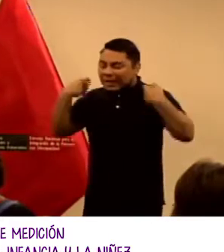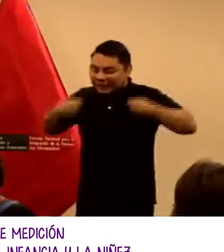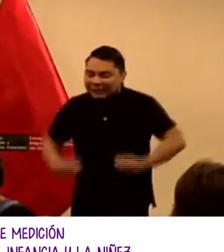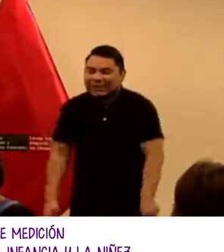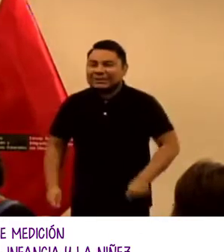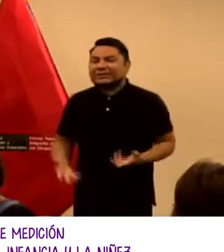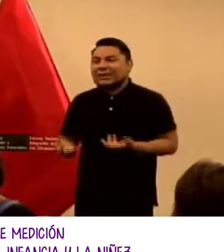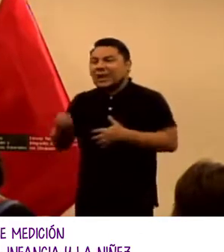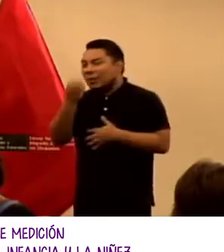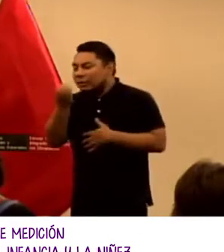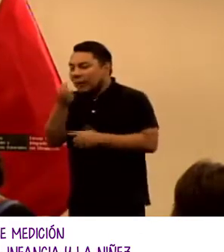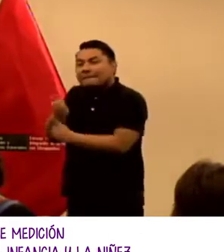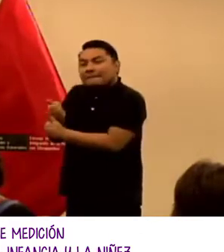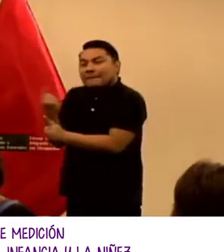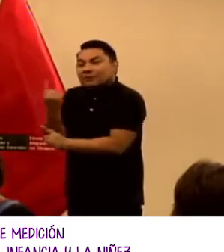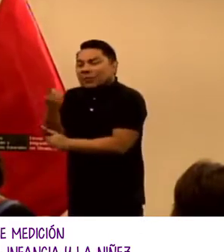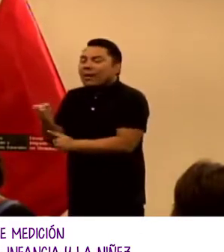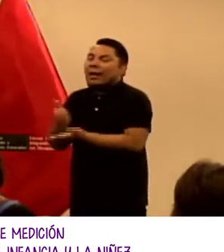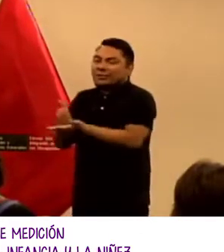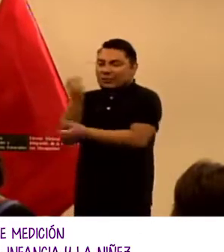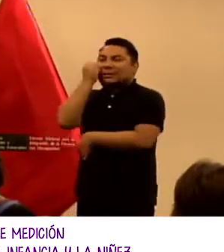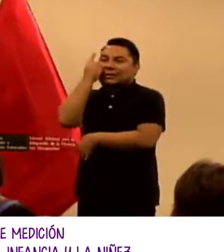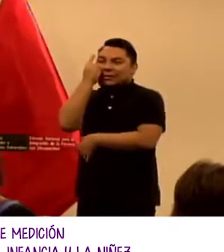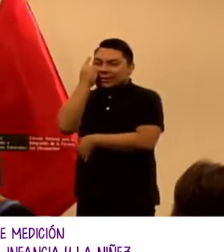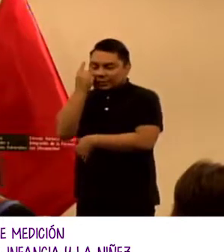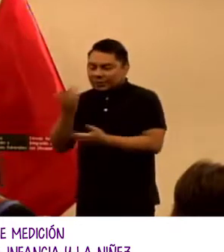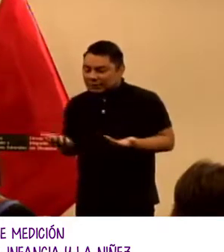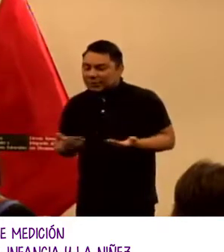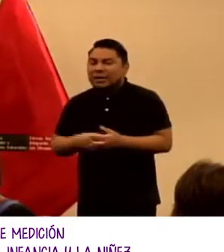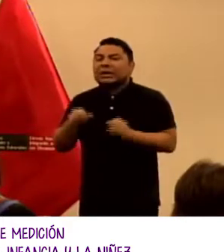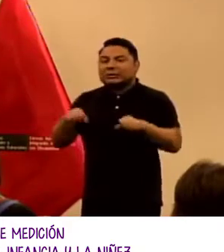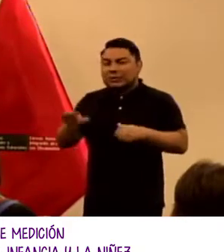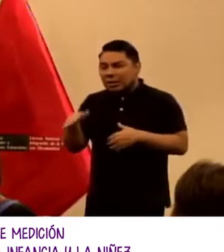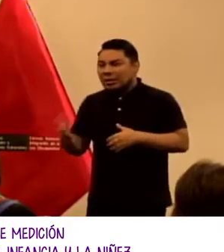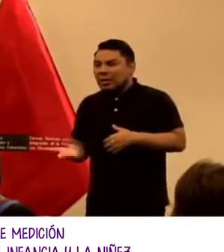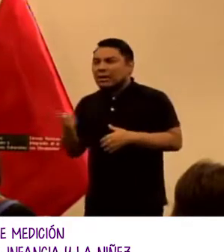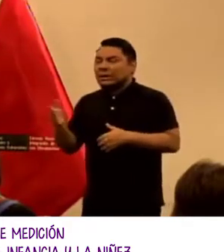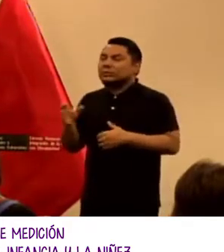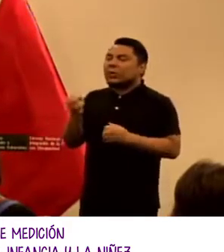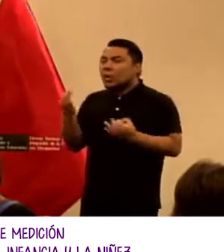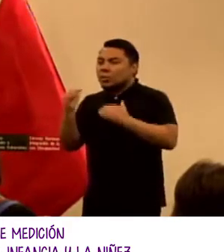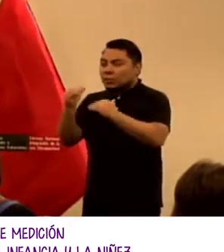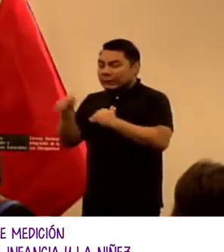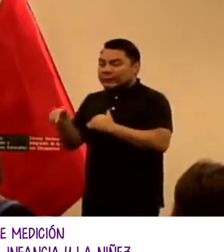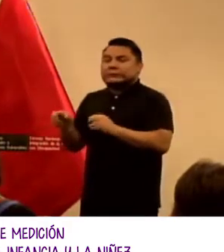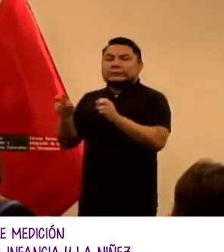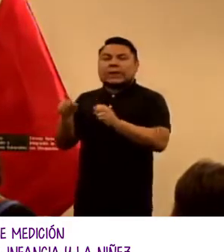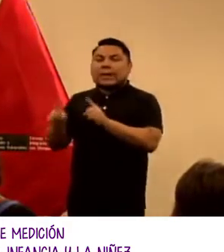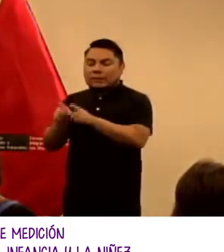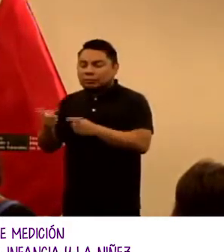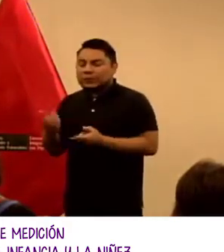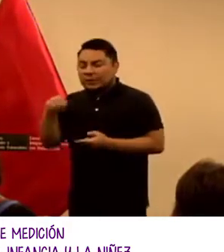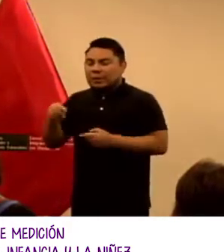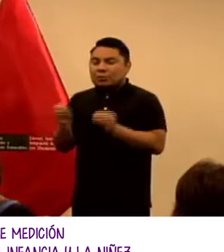el alimentarse por sí mismo ayuda a entender si existen eventuales limitaciones en este ámbito de la motricidad